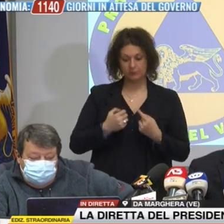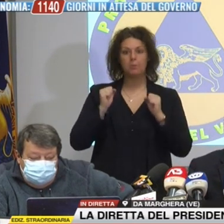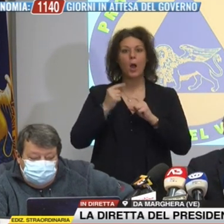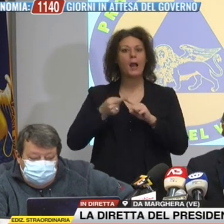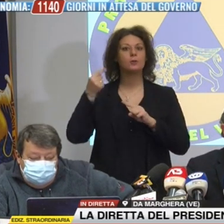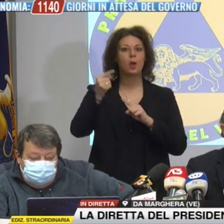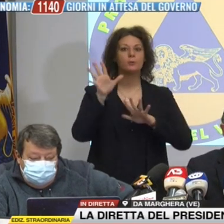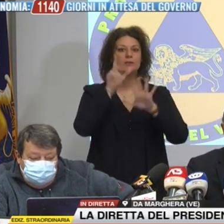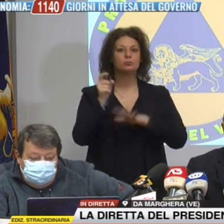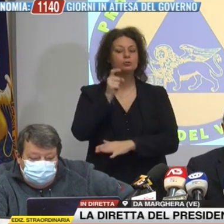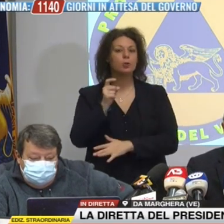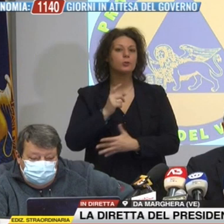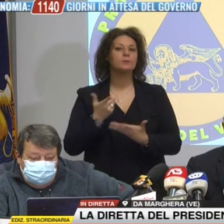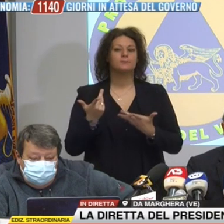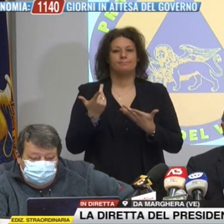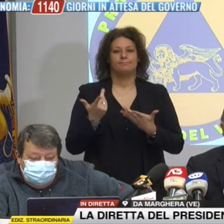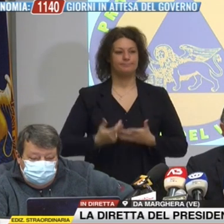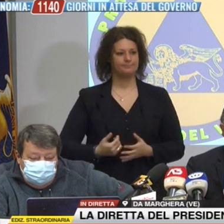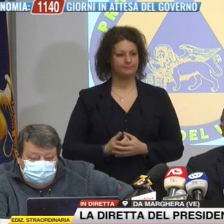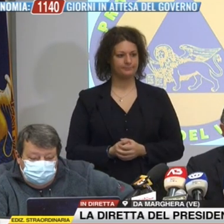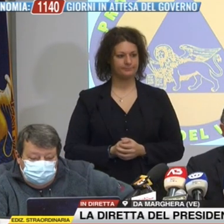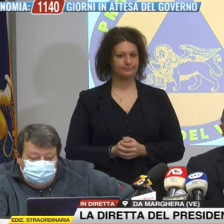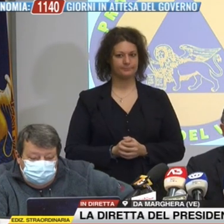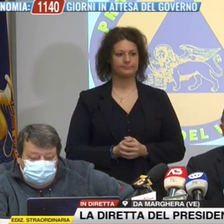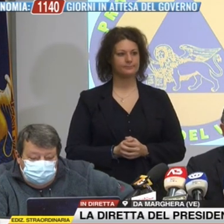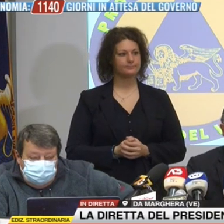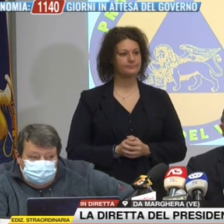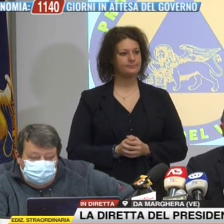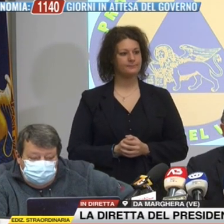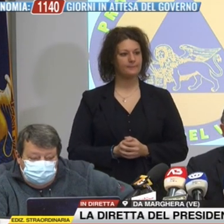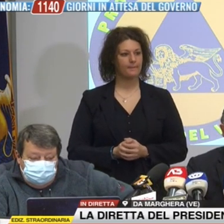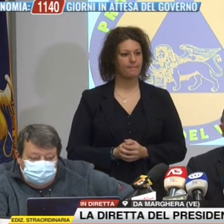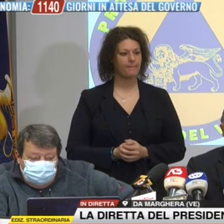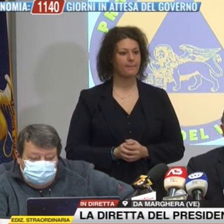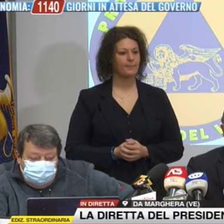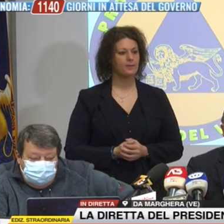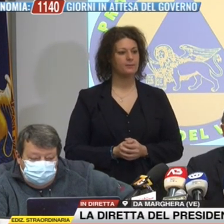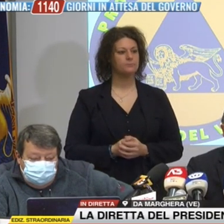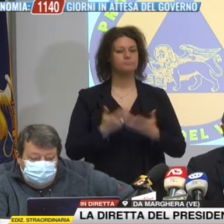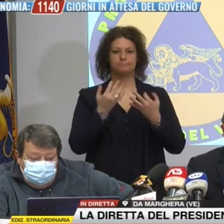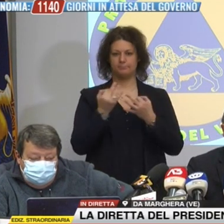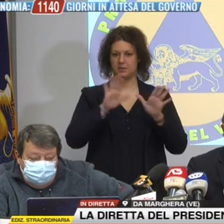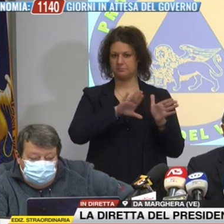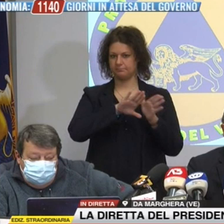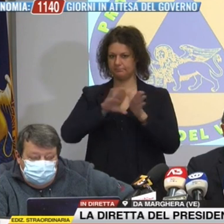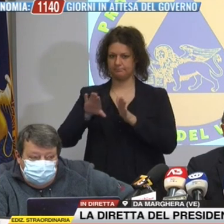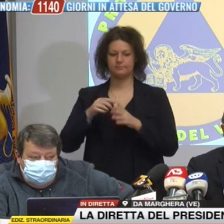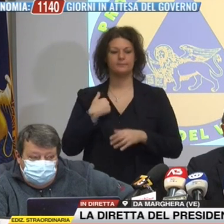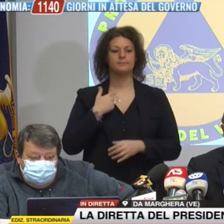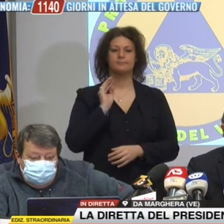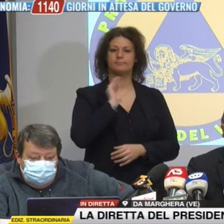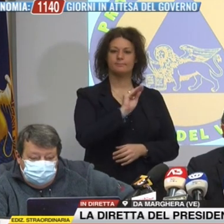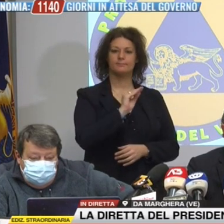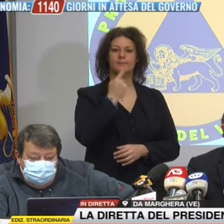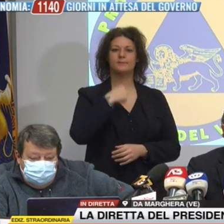c'è proprio un metro. Bene, no, scusate, posso andare su allora. In questo dossier, Presidente,